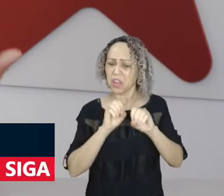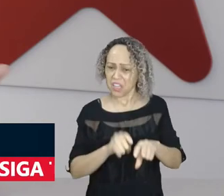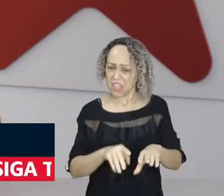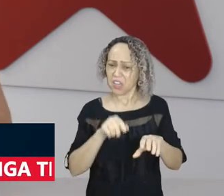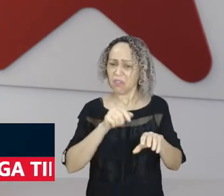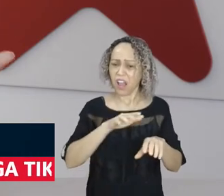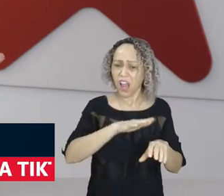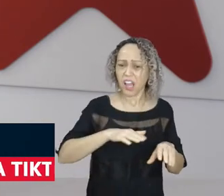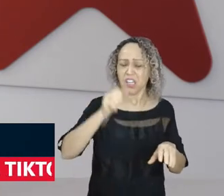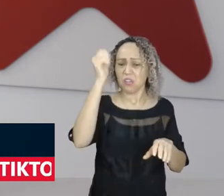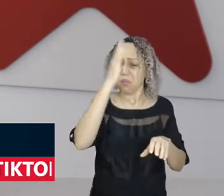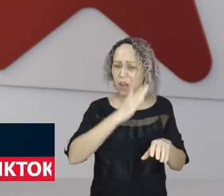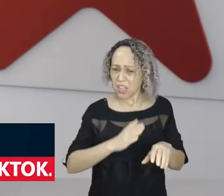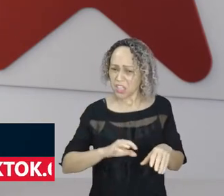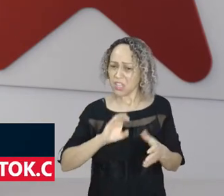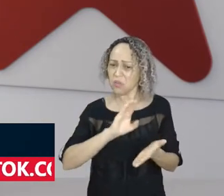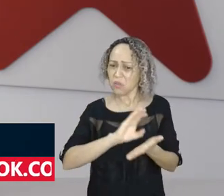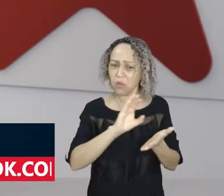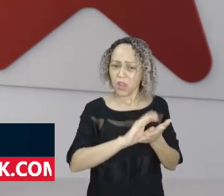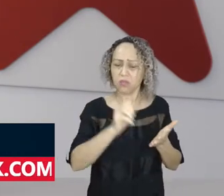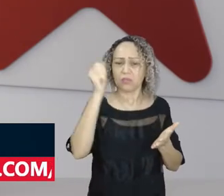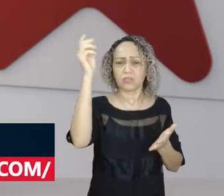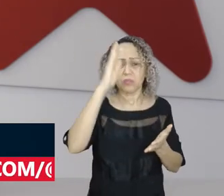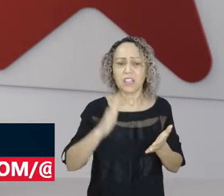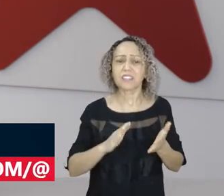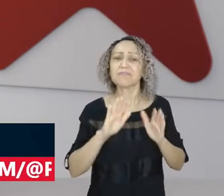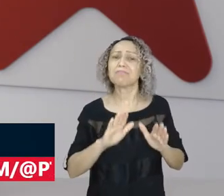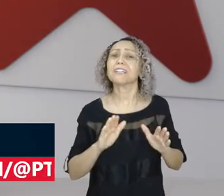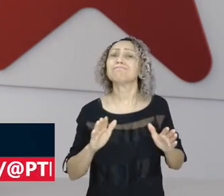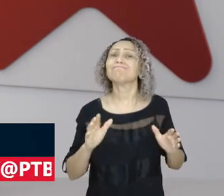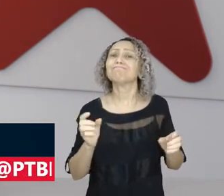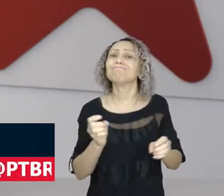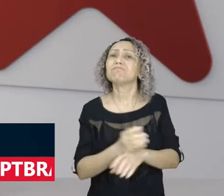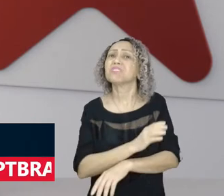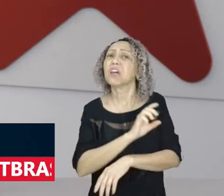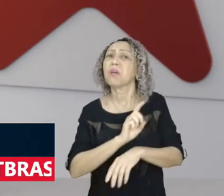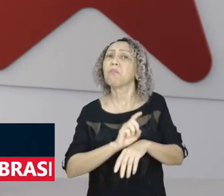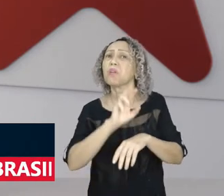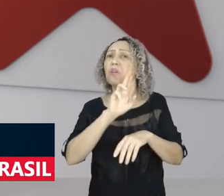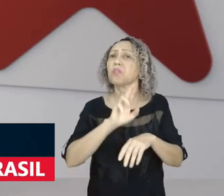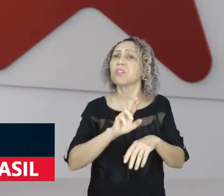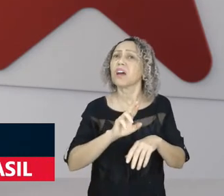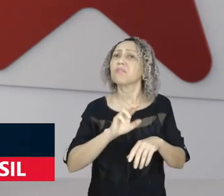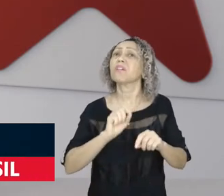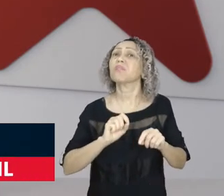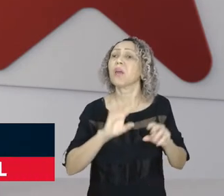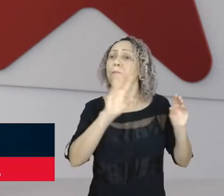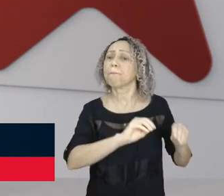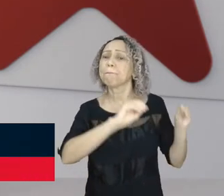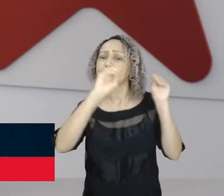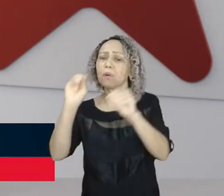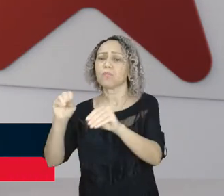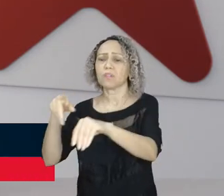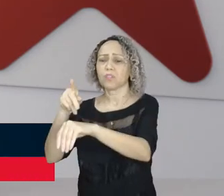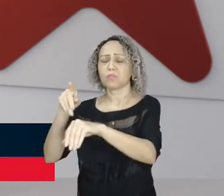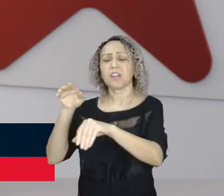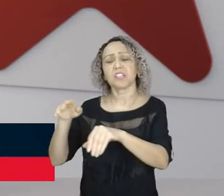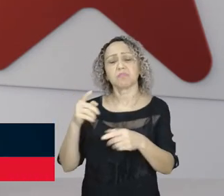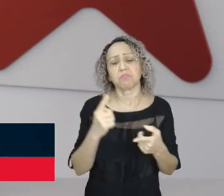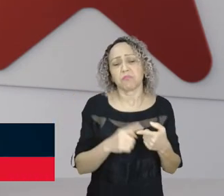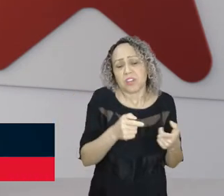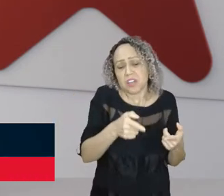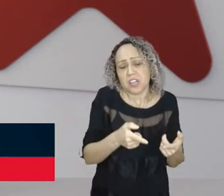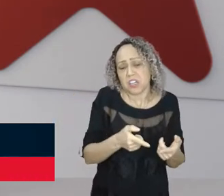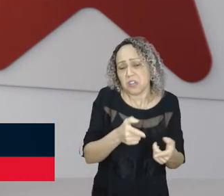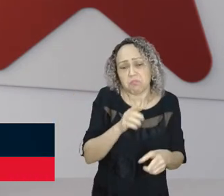brasileiros estão indo embora porque não há oportunidade mesmo. O ex-ministro falou também da expectativa da SBPC para mudar o atual quadro no setor